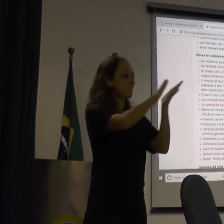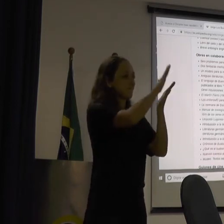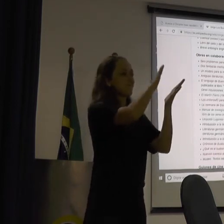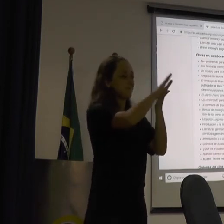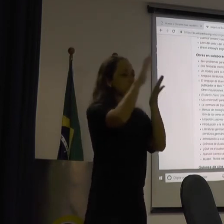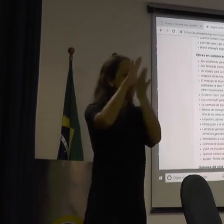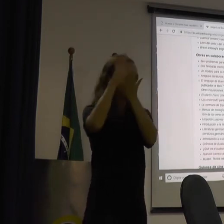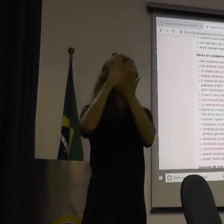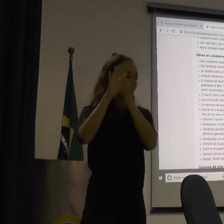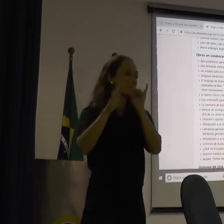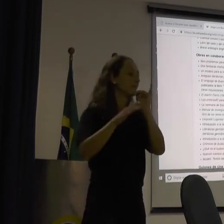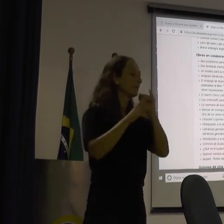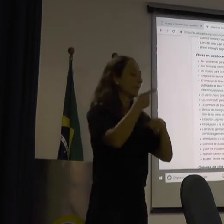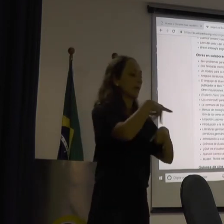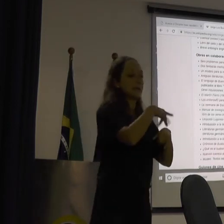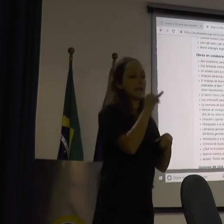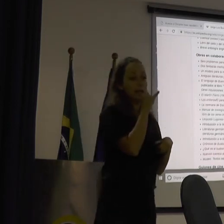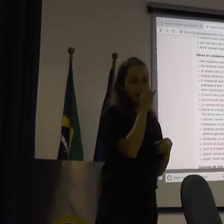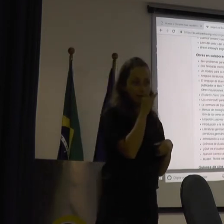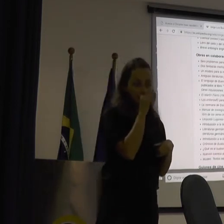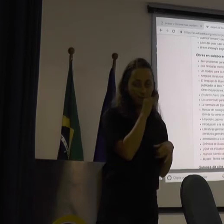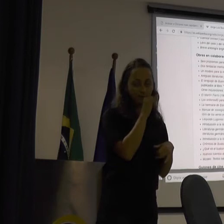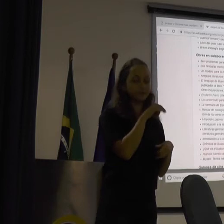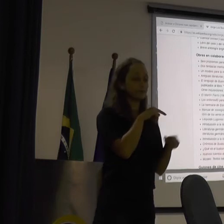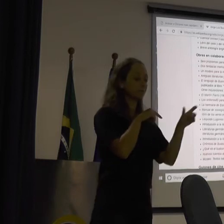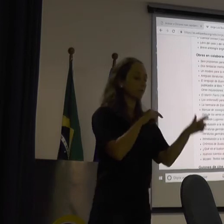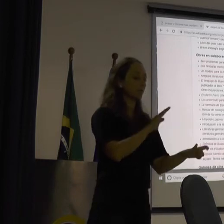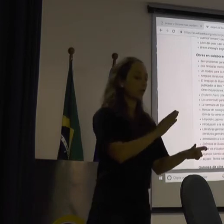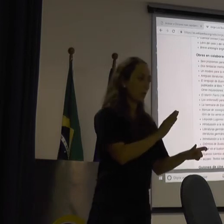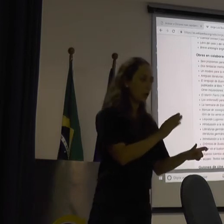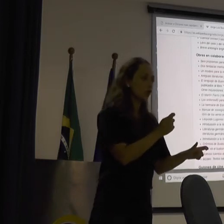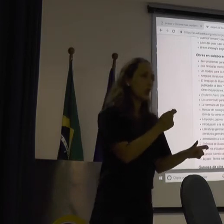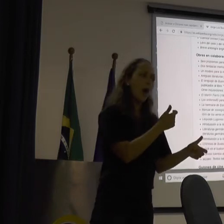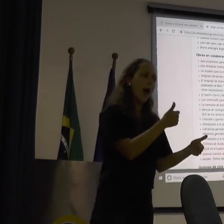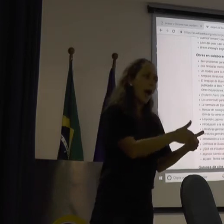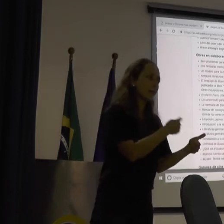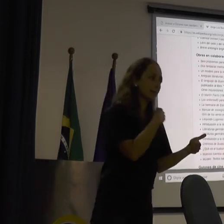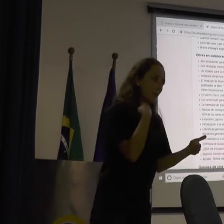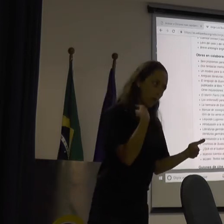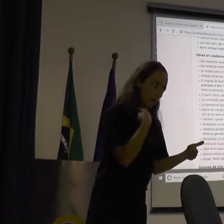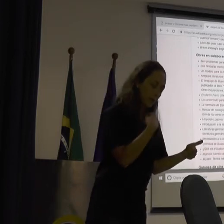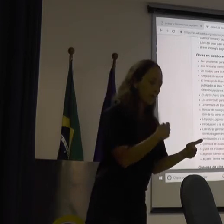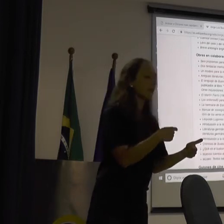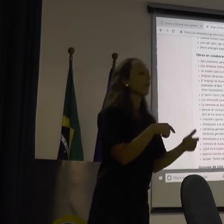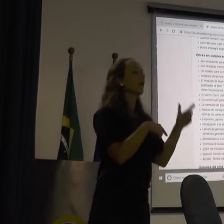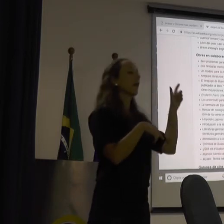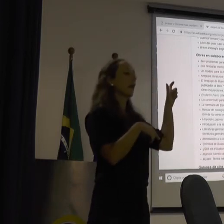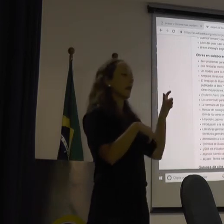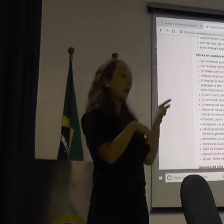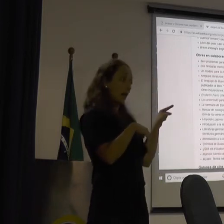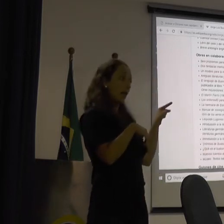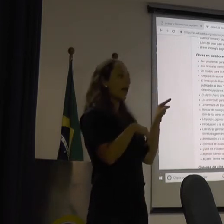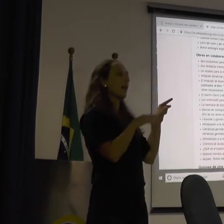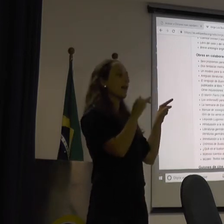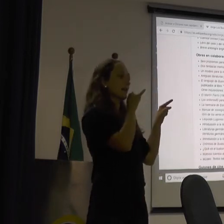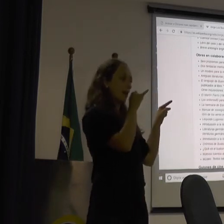editores italianos, um pouquinho antes do Borges morrer, ele pediu para o Borges organizar uma biblioteca de